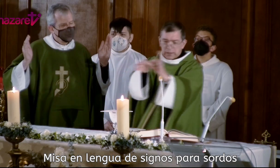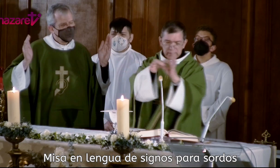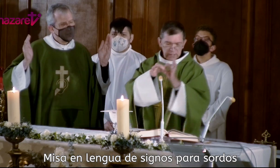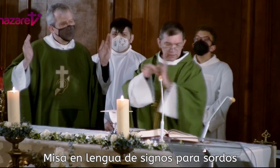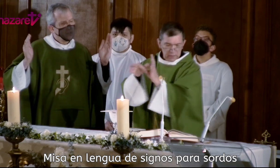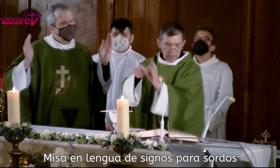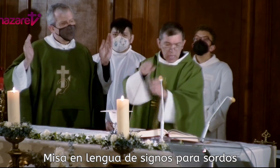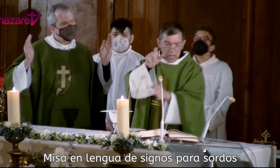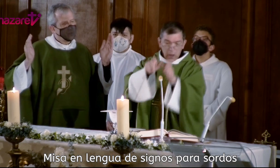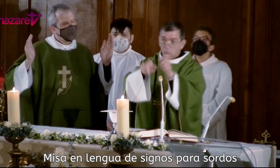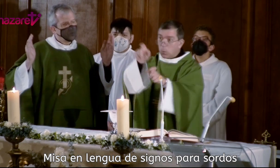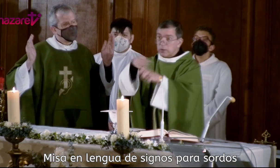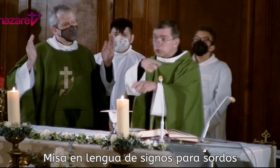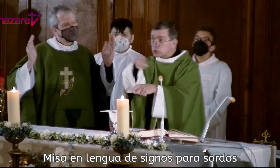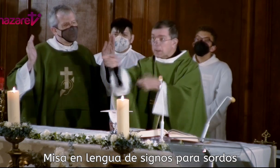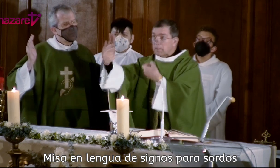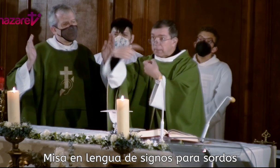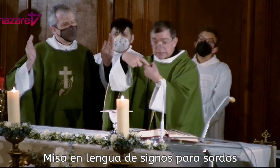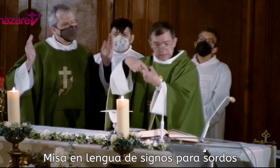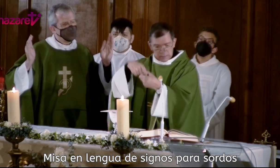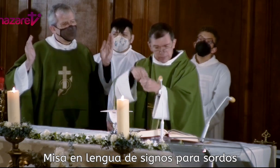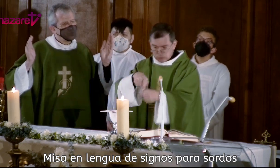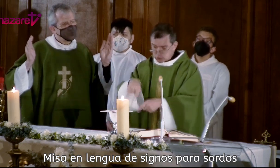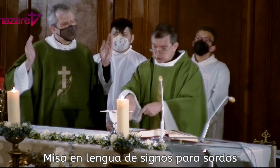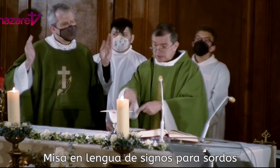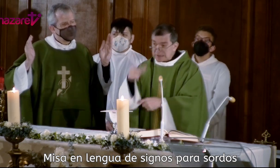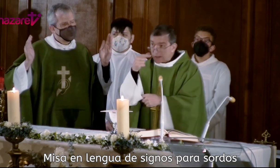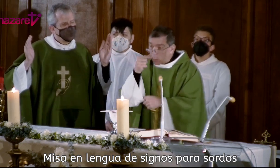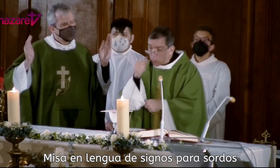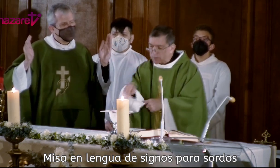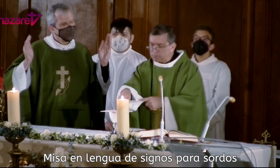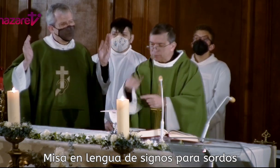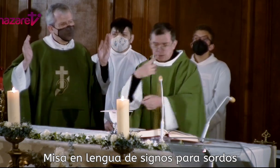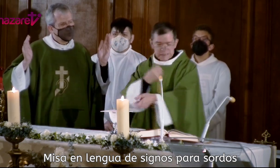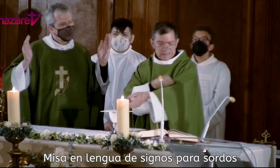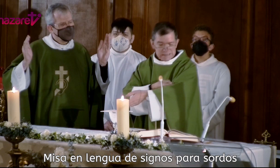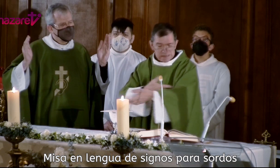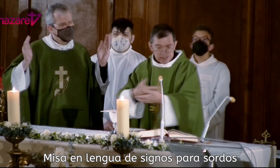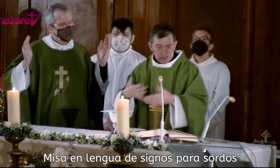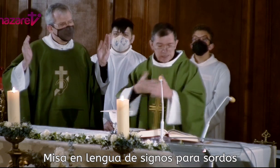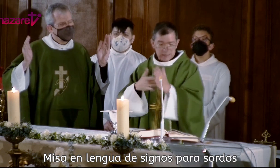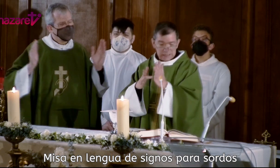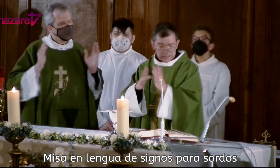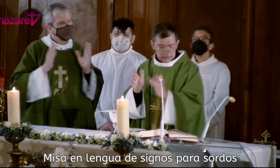unidad a cuantos participamos del cuerpo y sangre de Cristo.